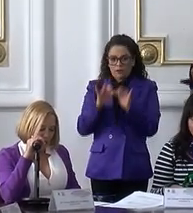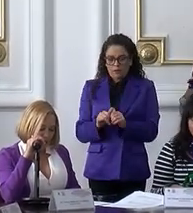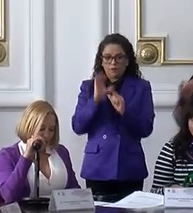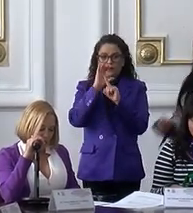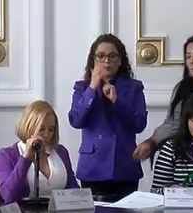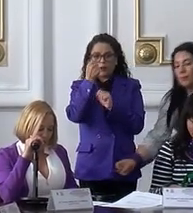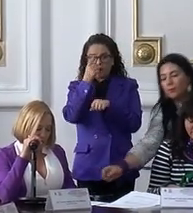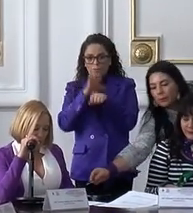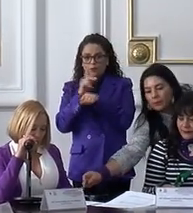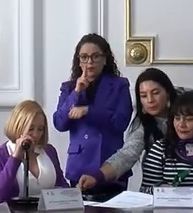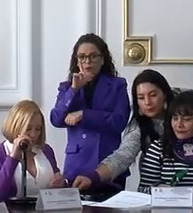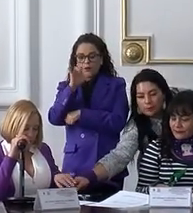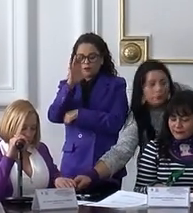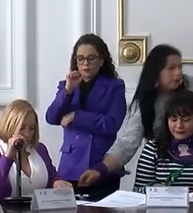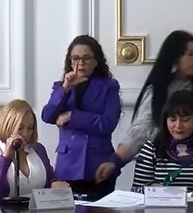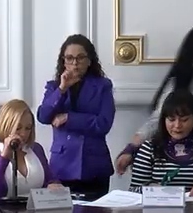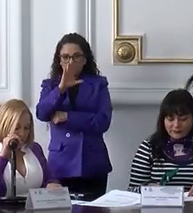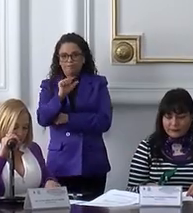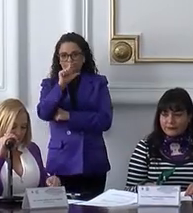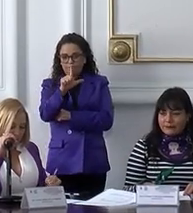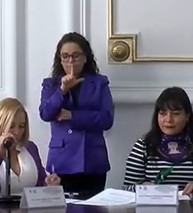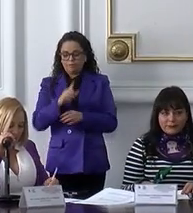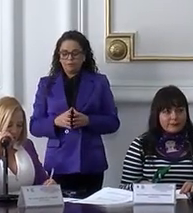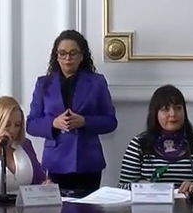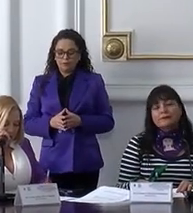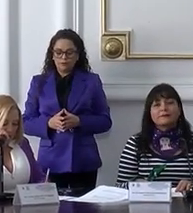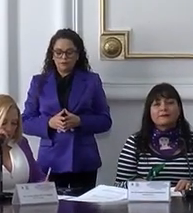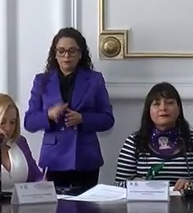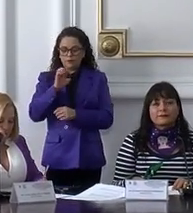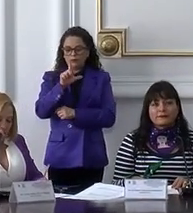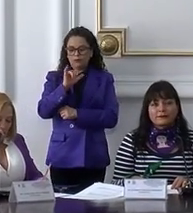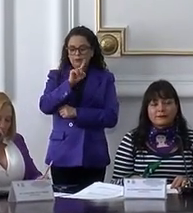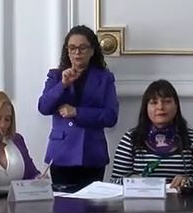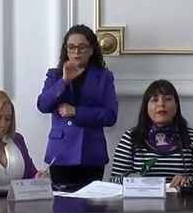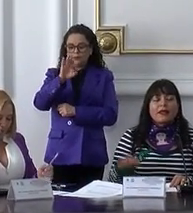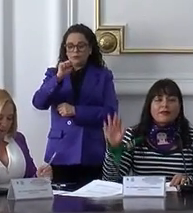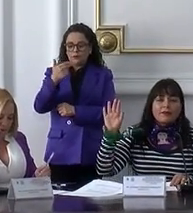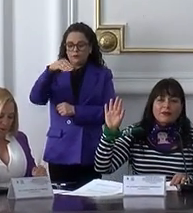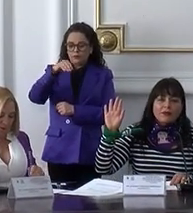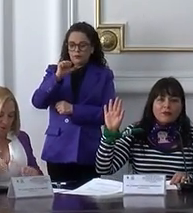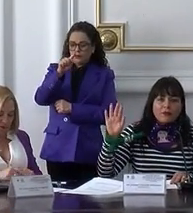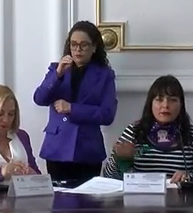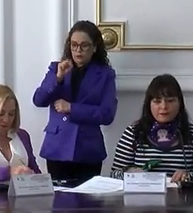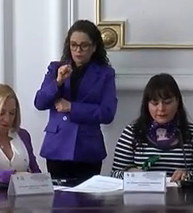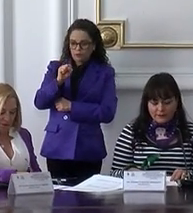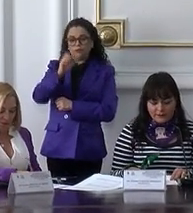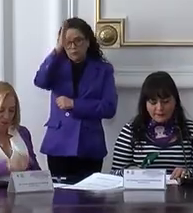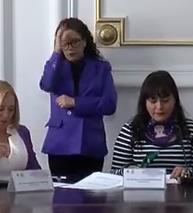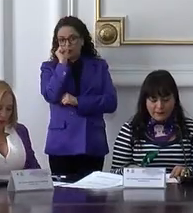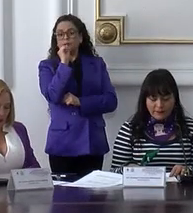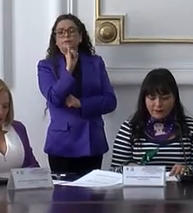de Administración Pública Local, diputada Elizabeth Mateos. Elizabeth Mateos, a favor.